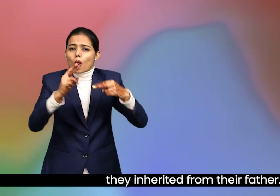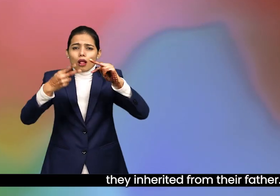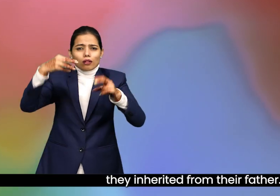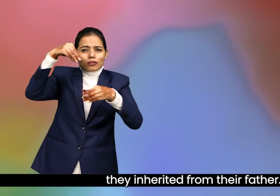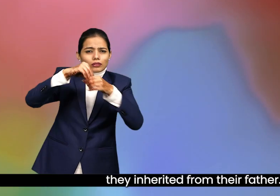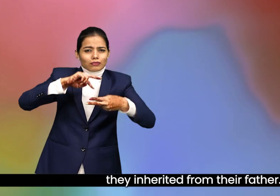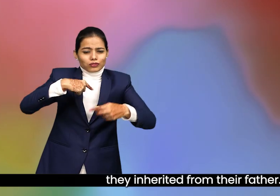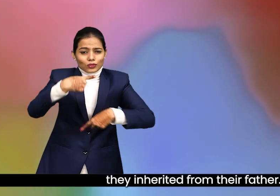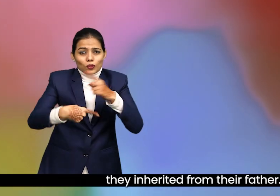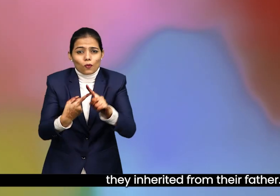தீர்மானிக்கப்படும்.